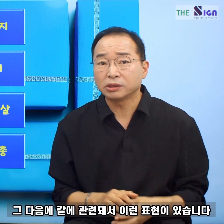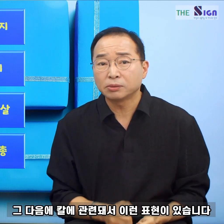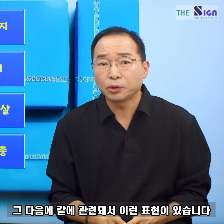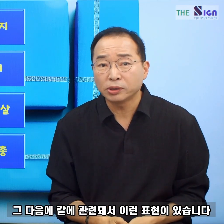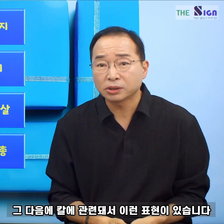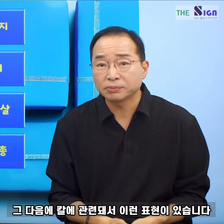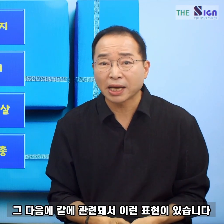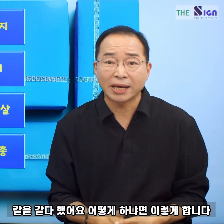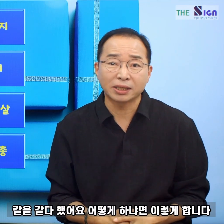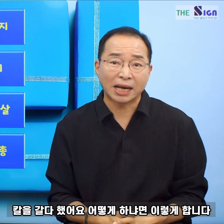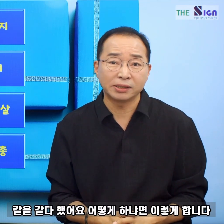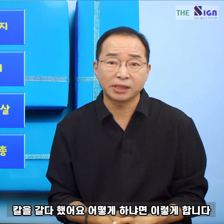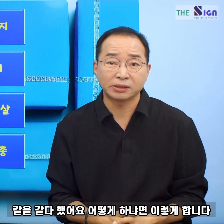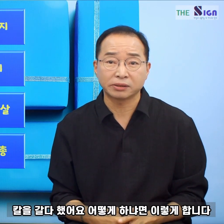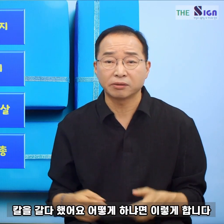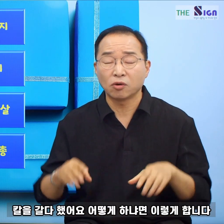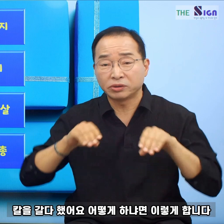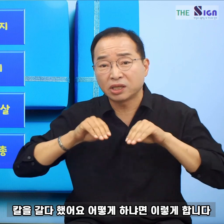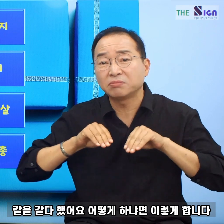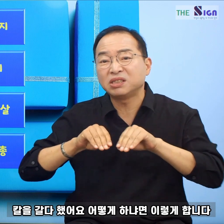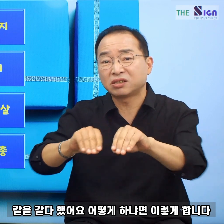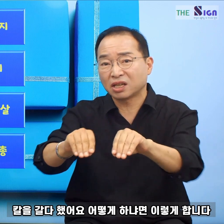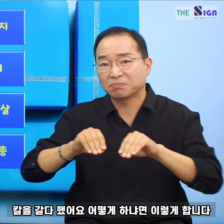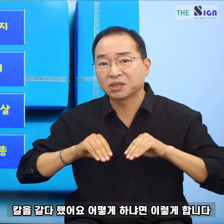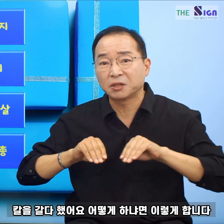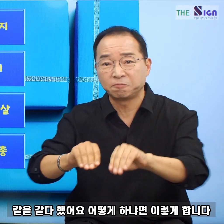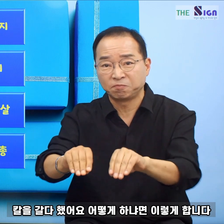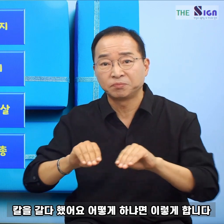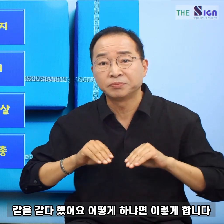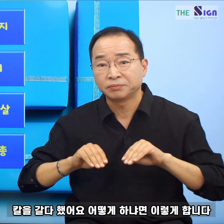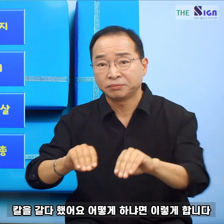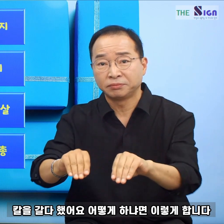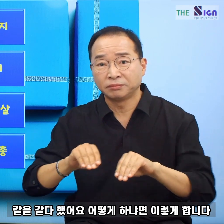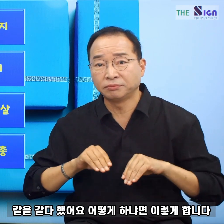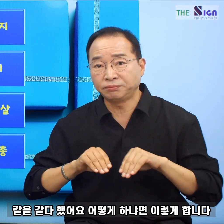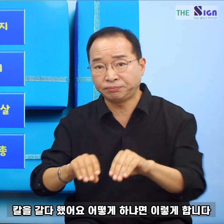표현이 있습니다. 칼을 갈다 있어요. 어떻게 하냐면 이렇게 합니다.